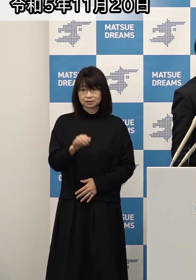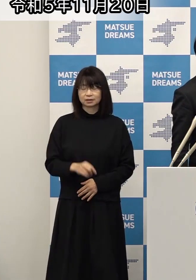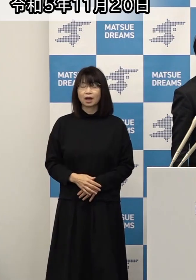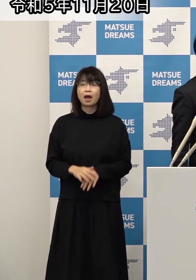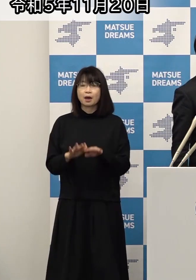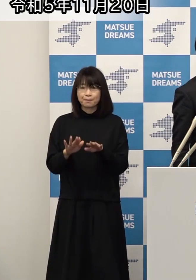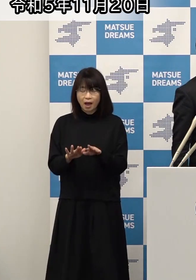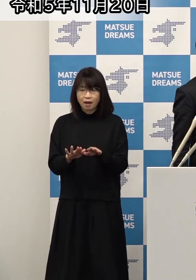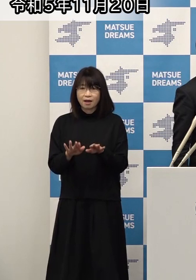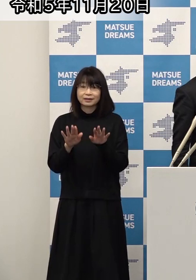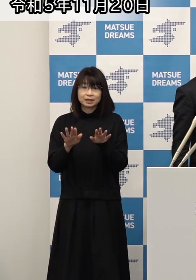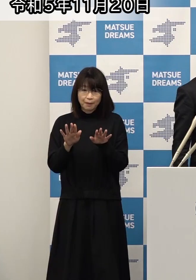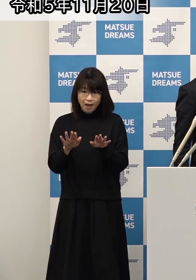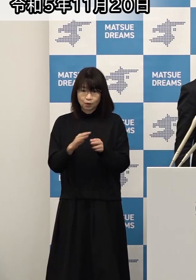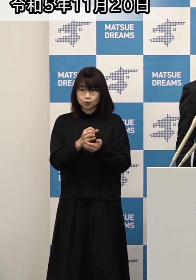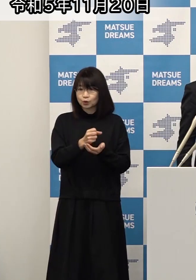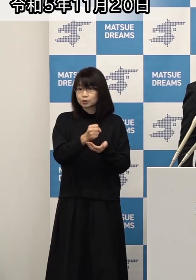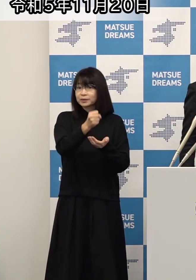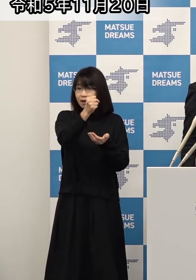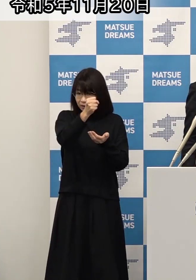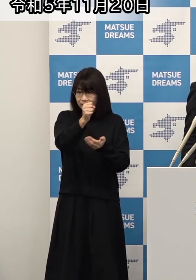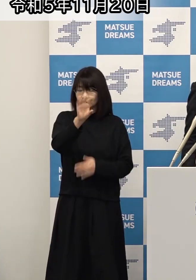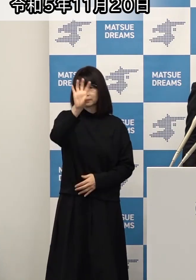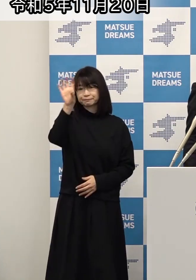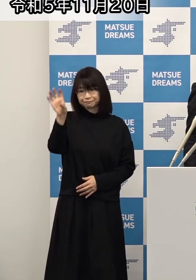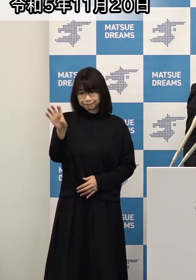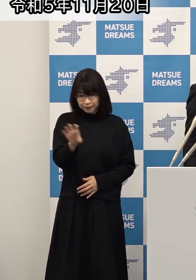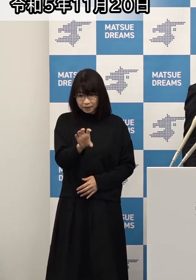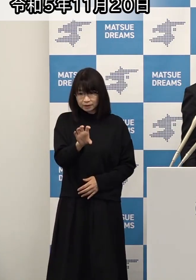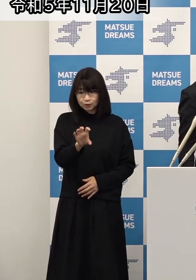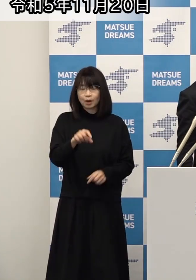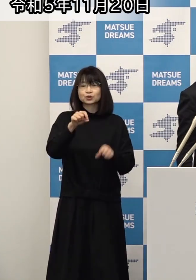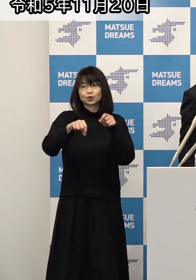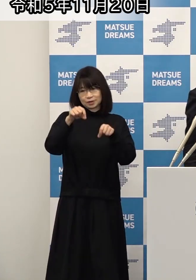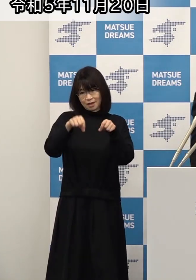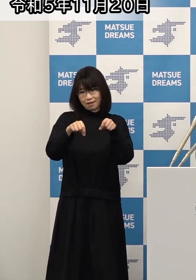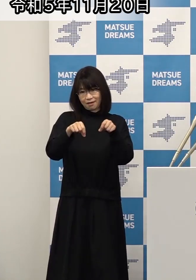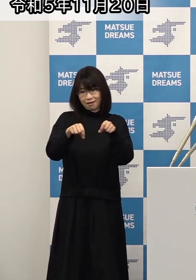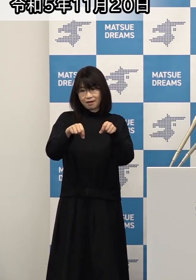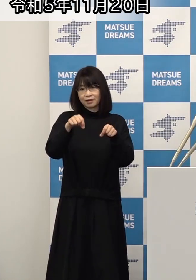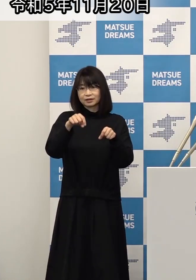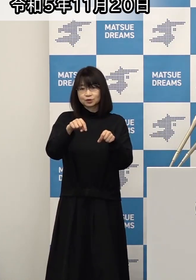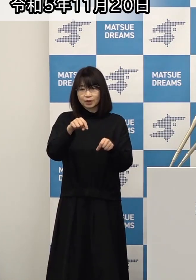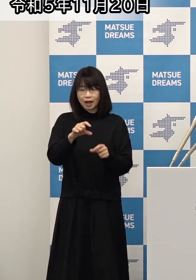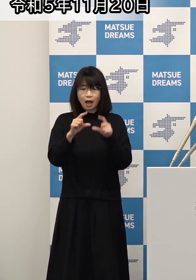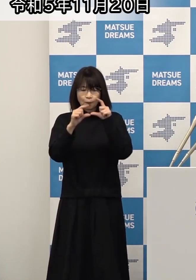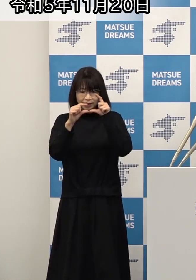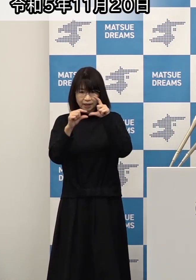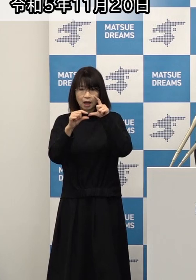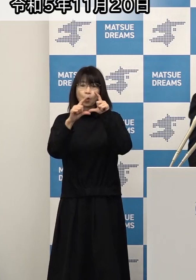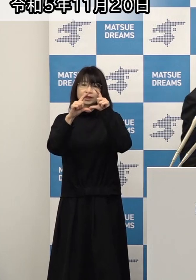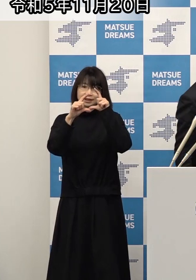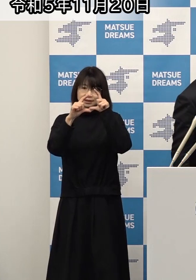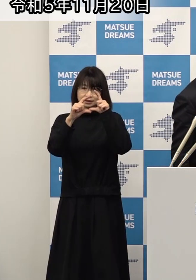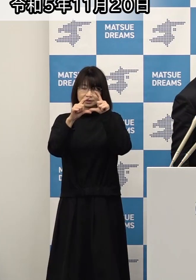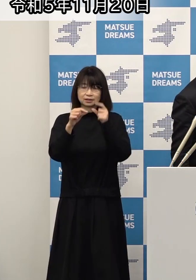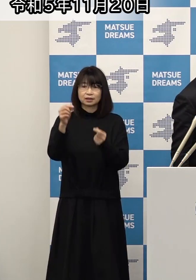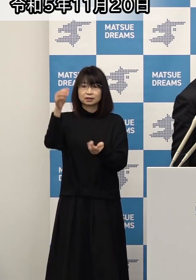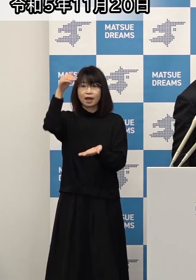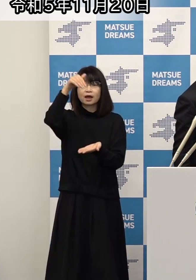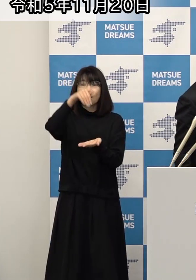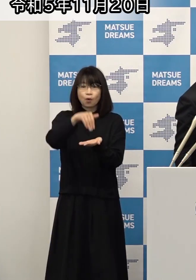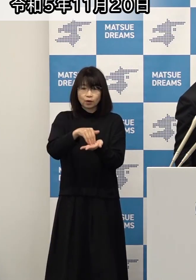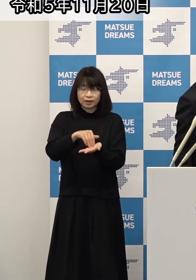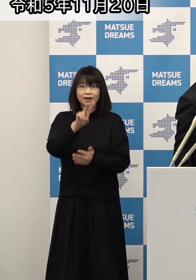ですとか、繰り上げ償還ですとか、調整させていただくことにしておりまして、それが大きく出ているということで、合計は21億